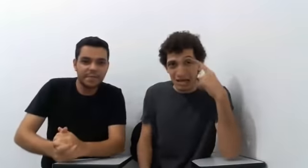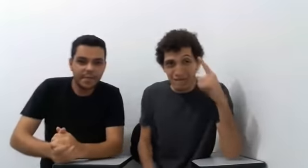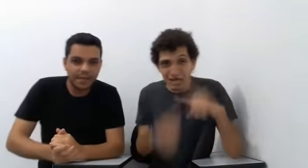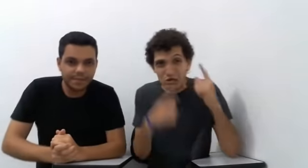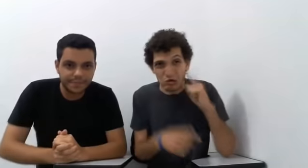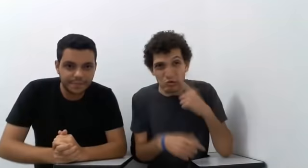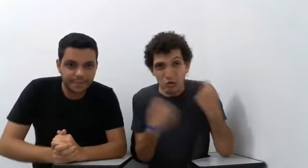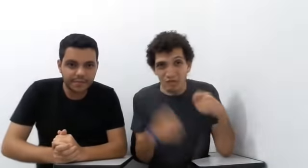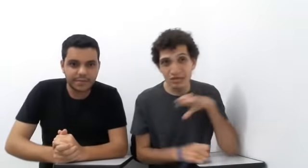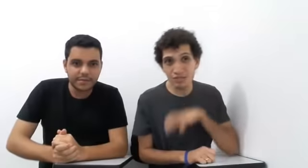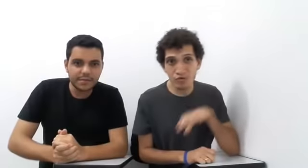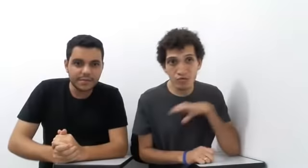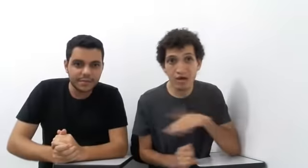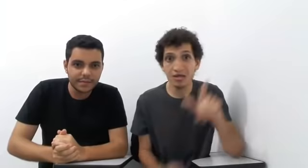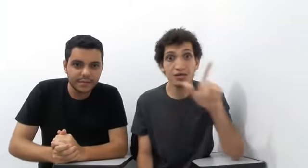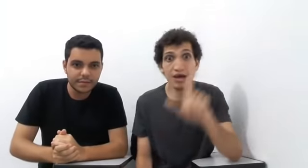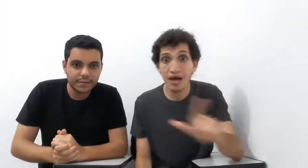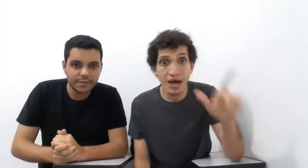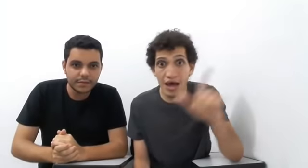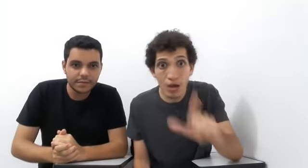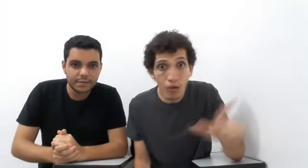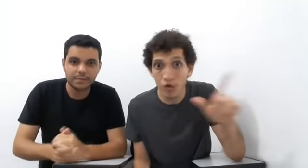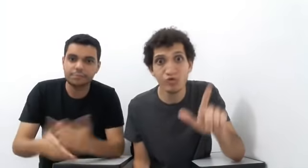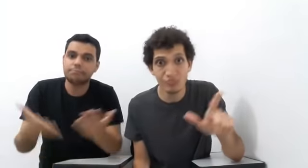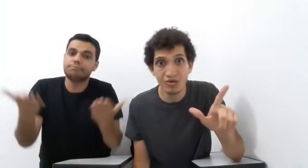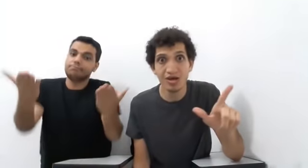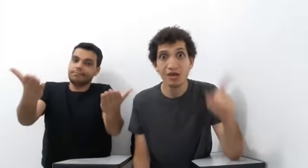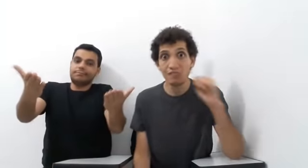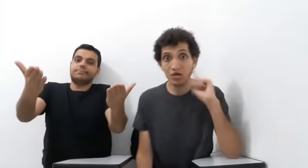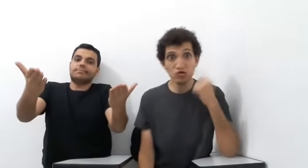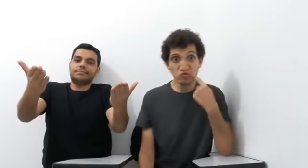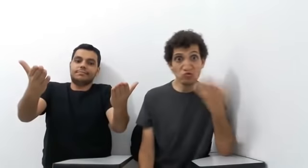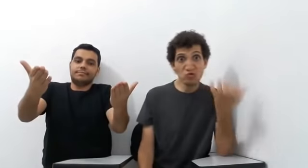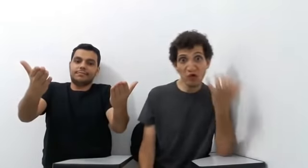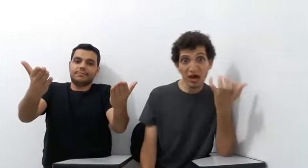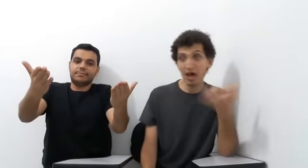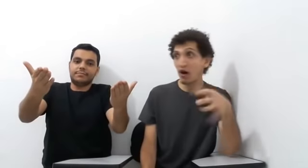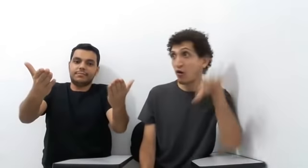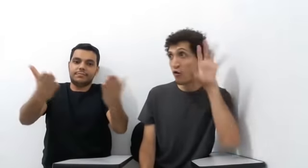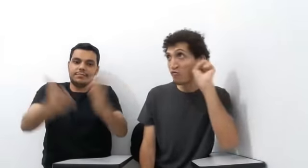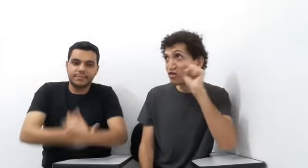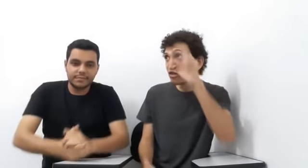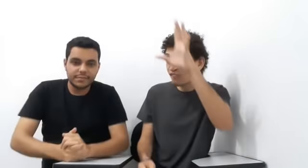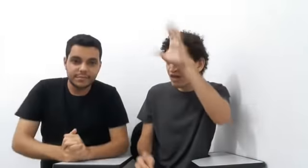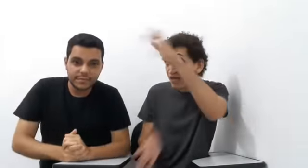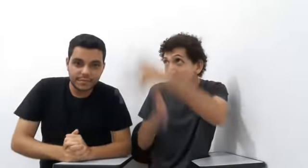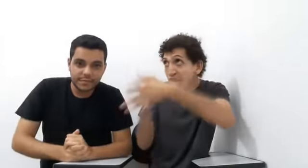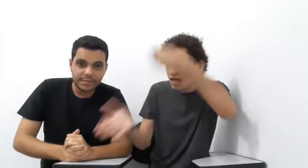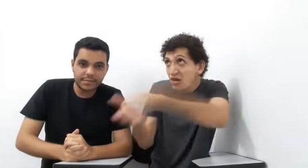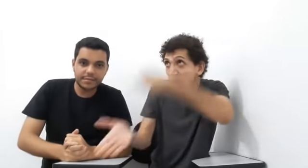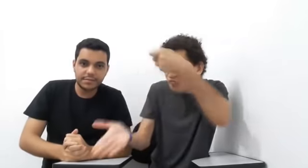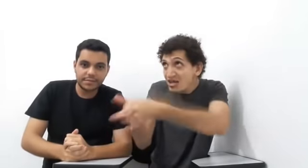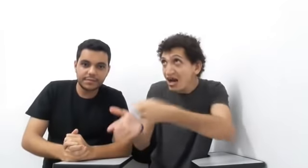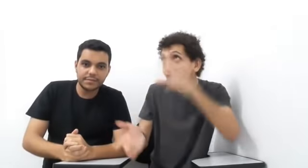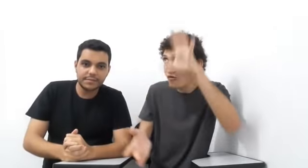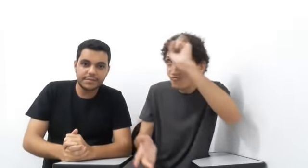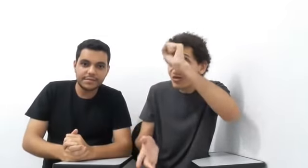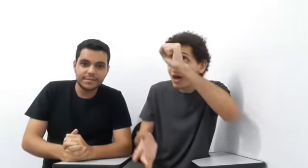mas surdo precisa português? É lógico, né? Porque surdo é ouvir aprender Libras, obrigado, ouvir